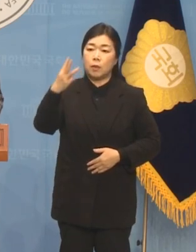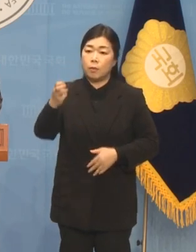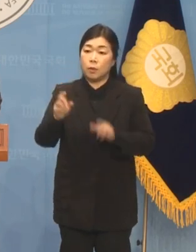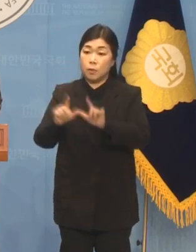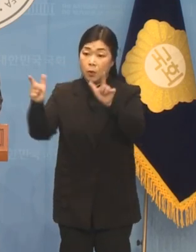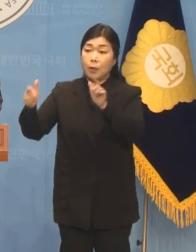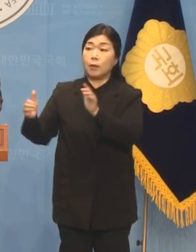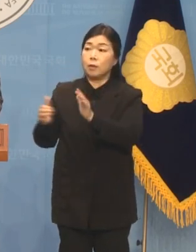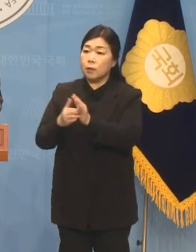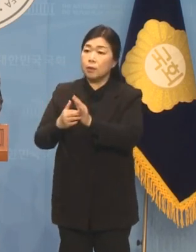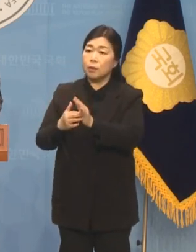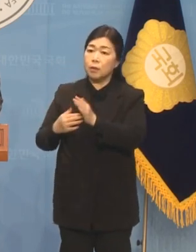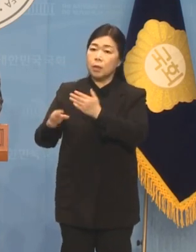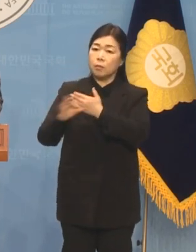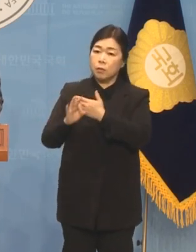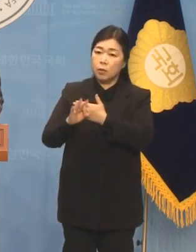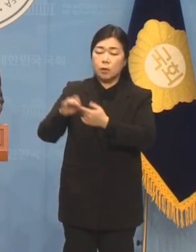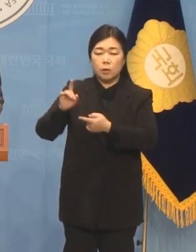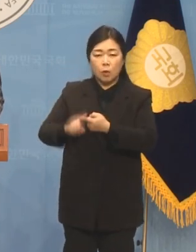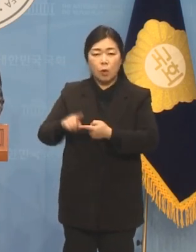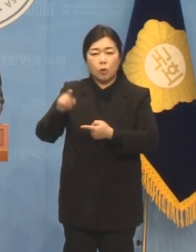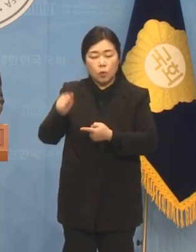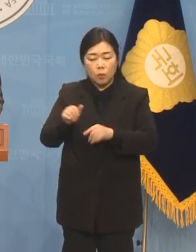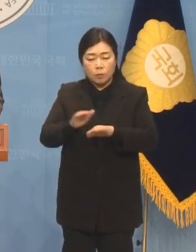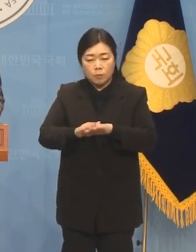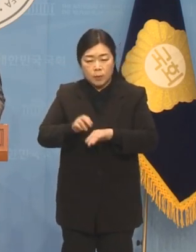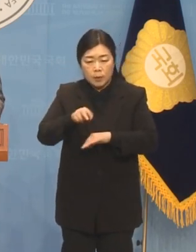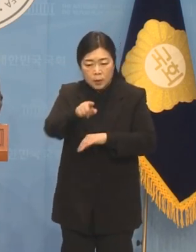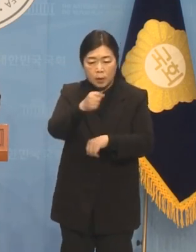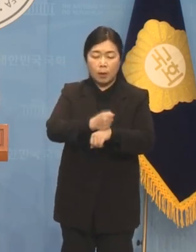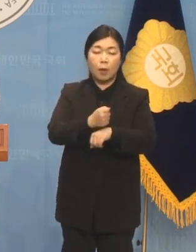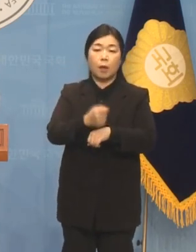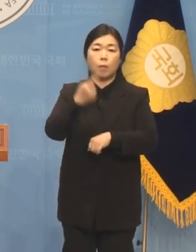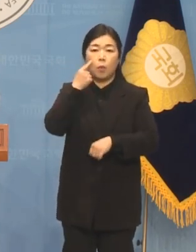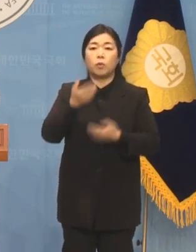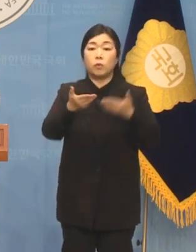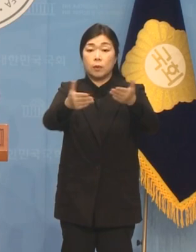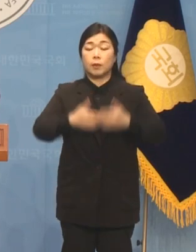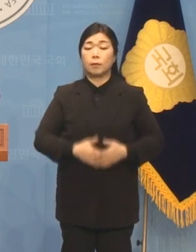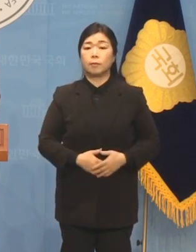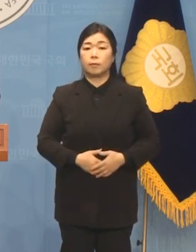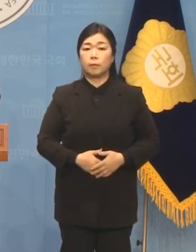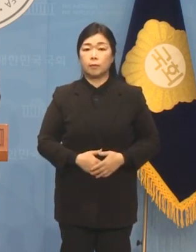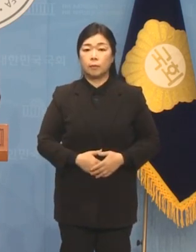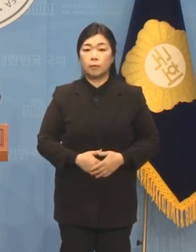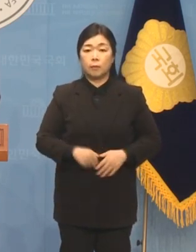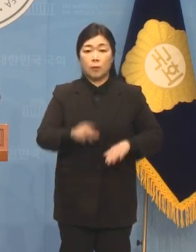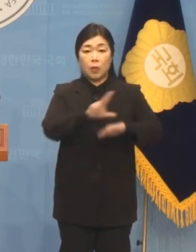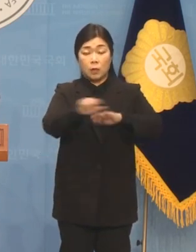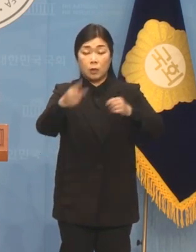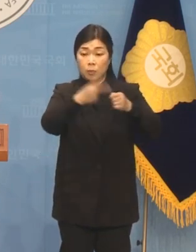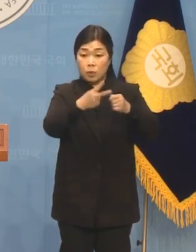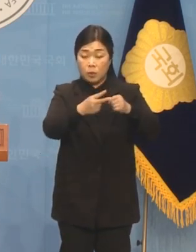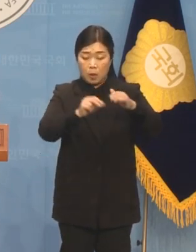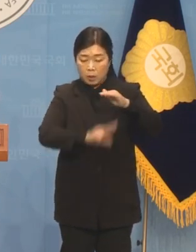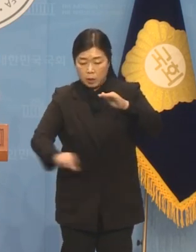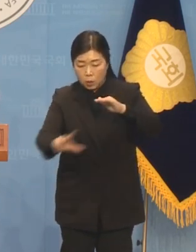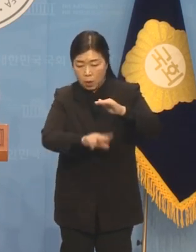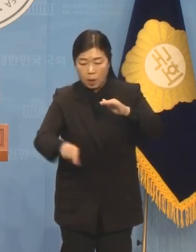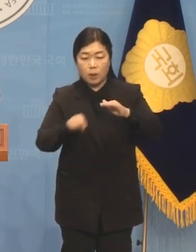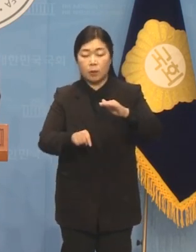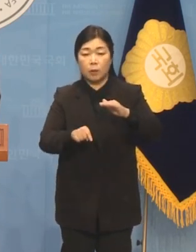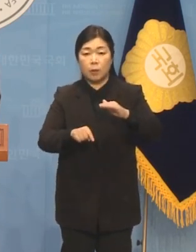2030년까지 가시적인 성과를 도출해 낼 것이다. 2호선 지하화는 수익성의 문제가